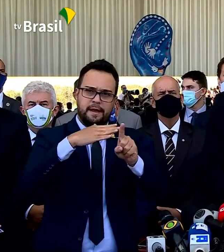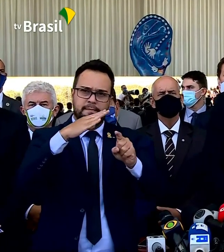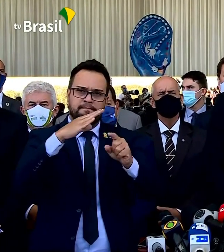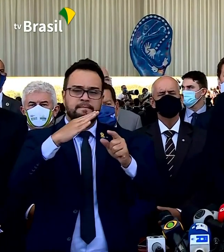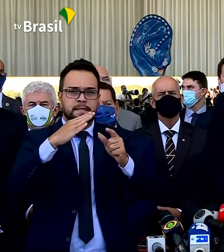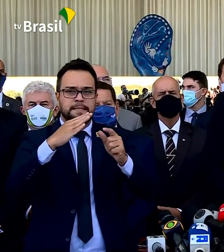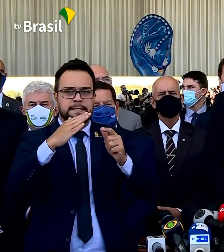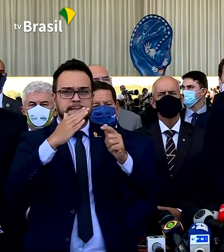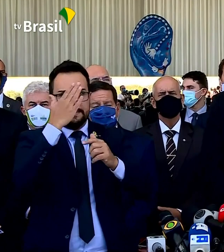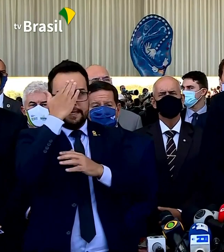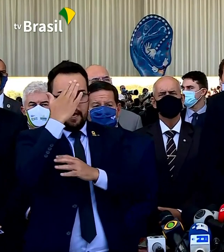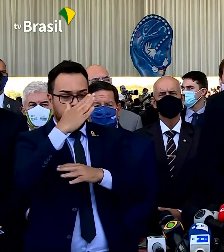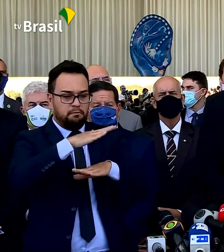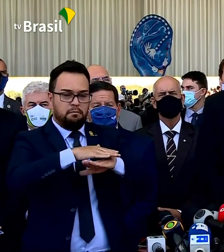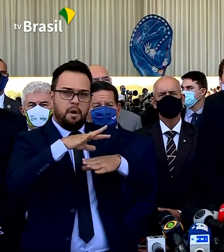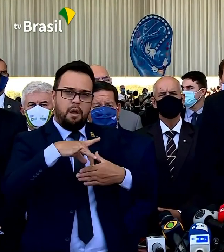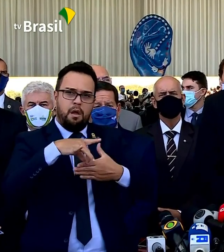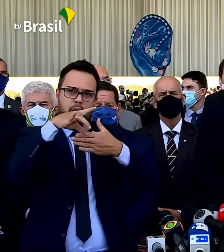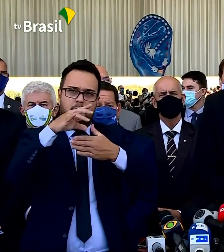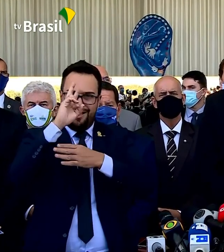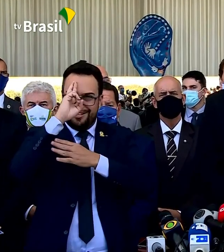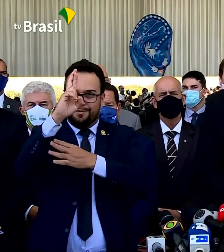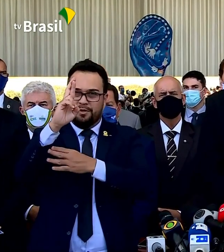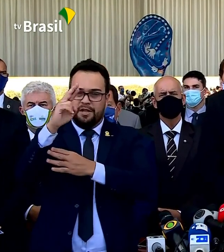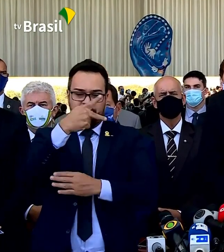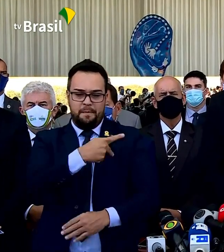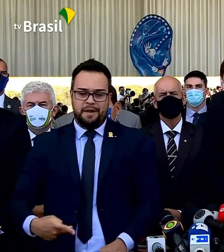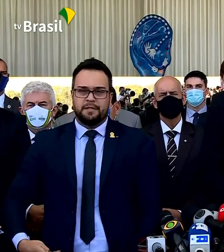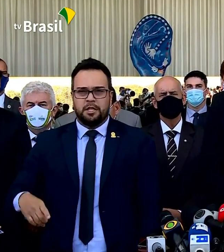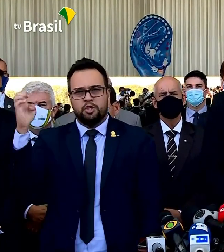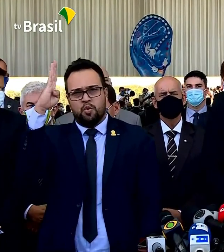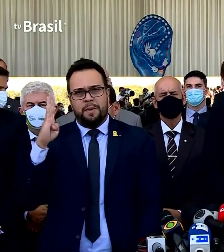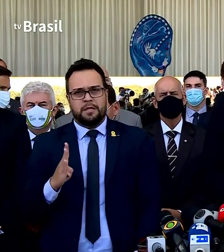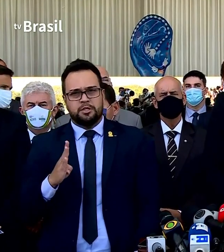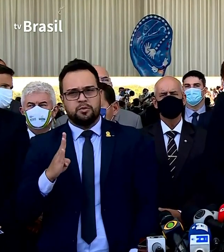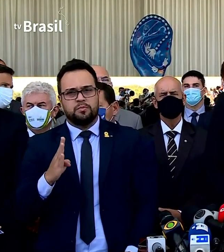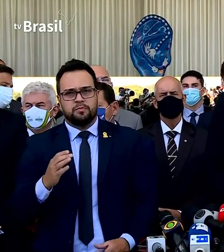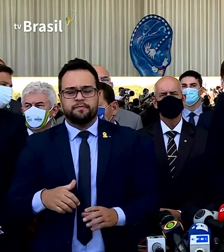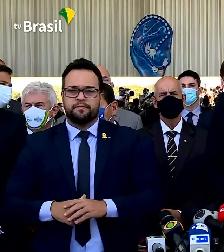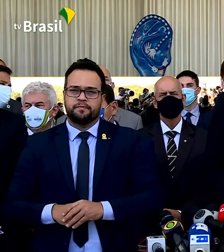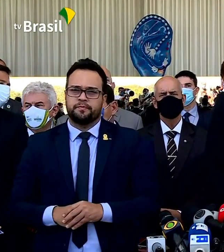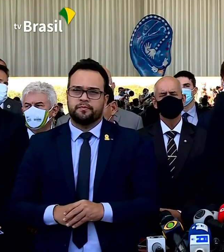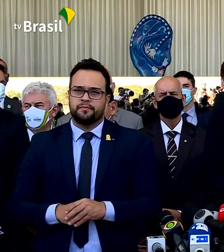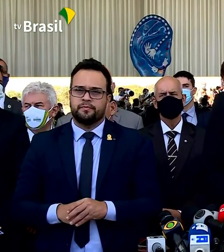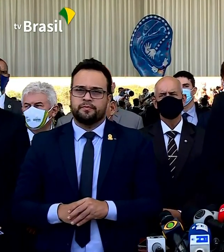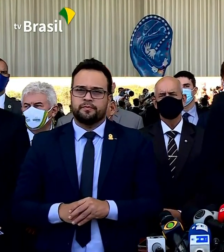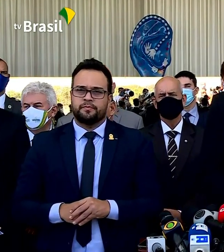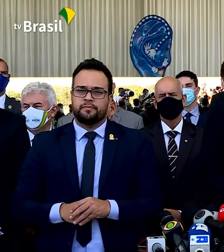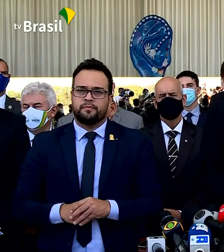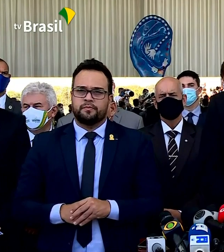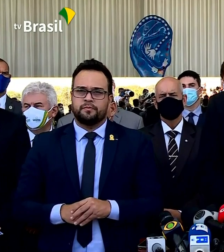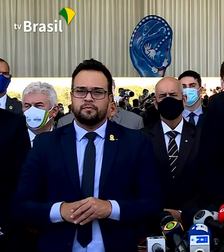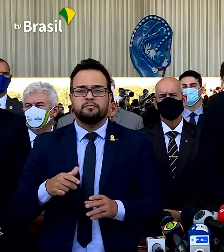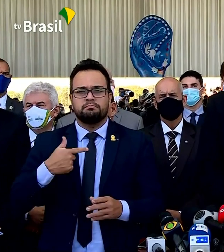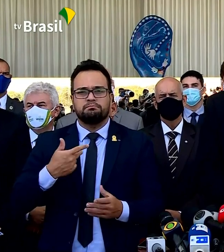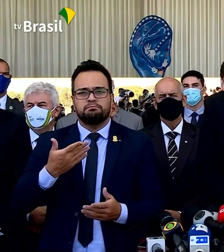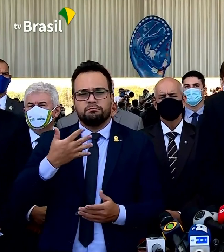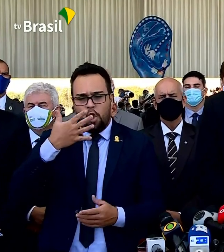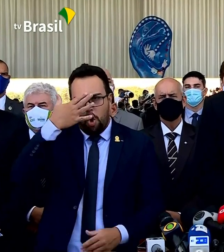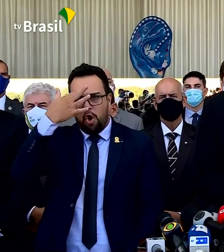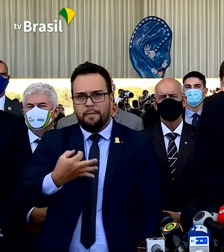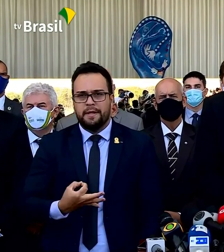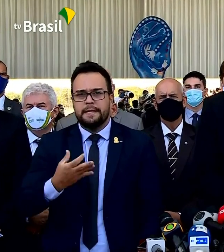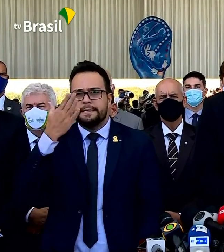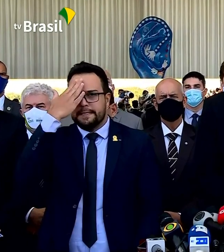da República, Jair Bolsonaro. Já com a compreensão de que